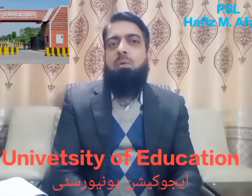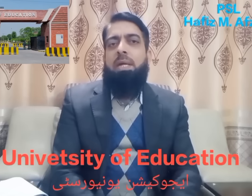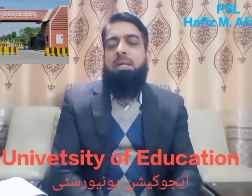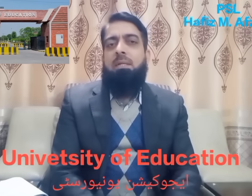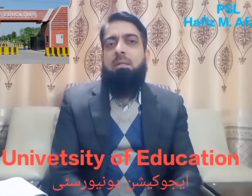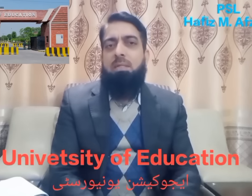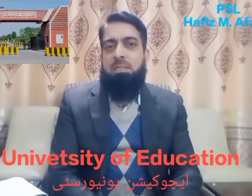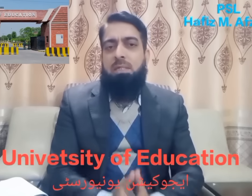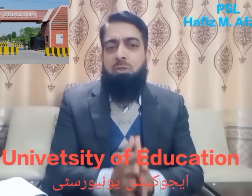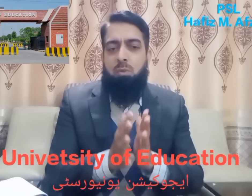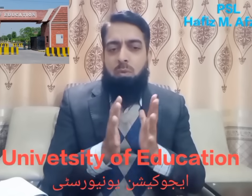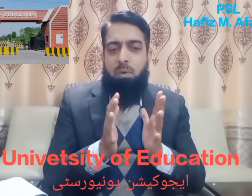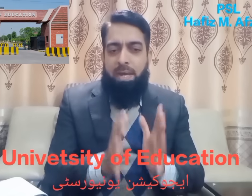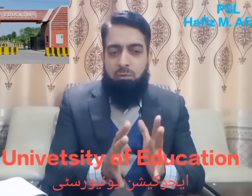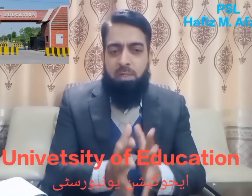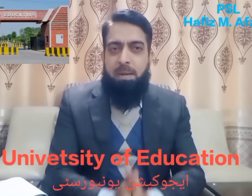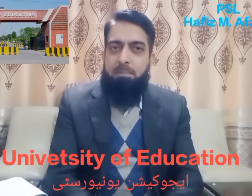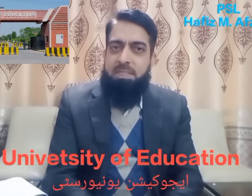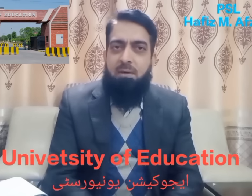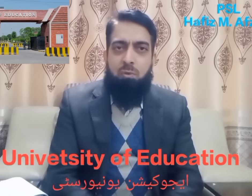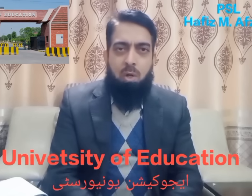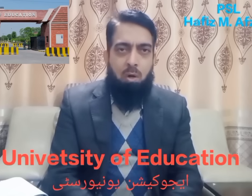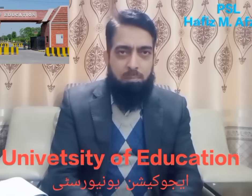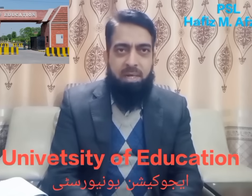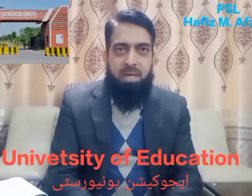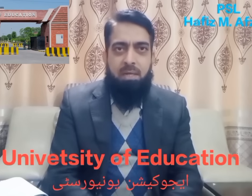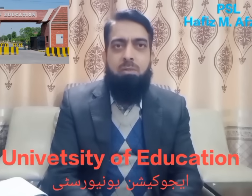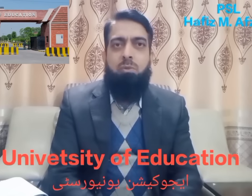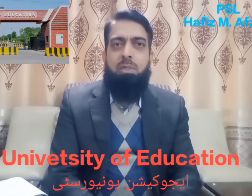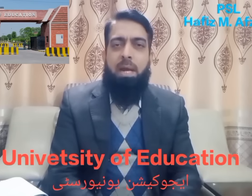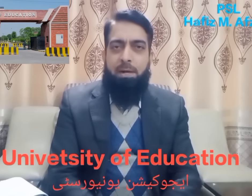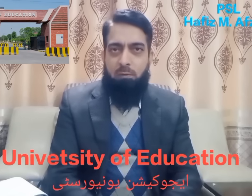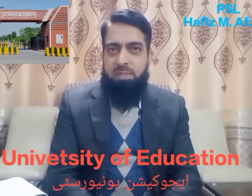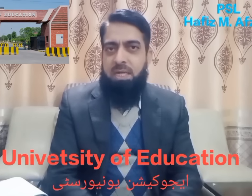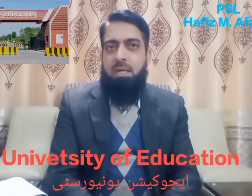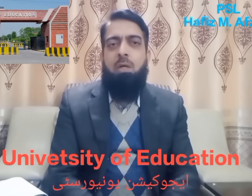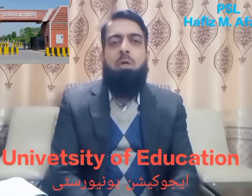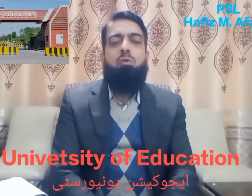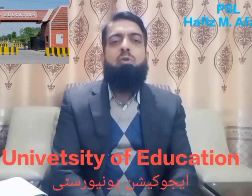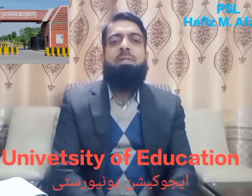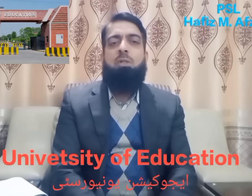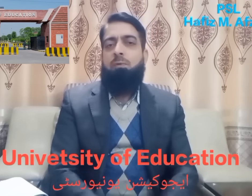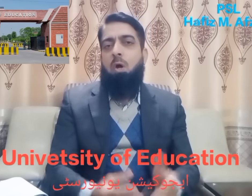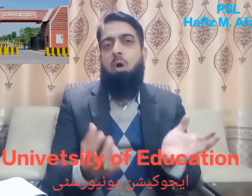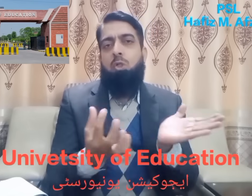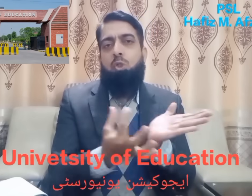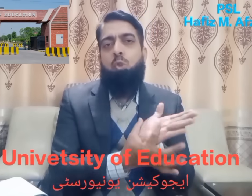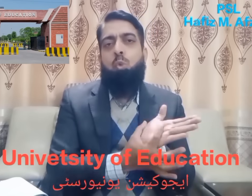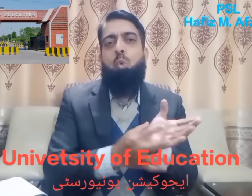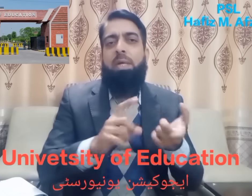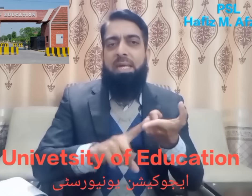तो लेकिन इसकी जो एक्चुअल कैंपस है वो लाहौर में है, जो इनका हेड ऑफिस है। तो यूनिवर्सिटी ऑफ लाहौर